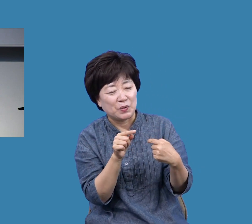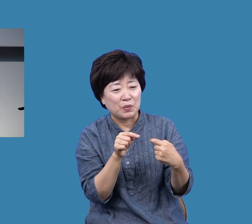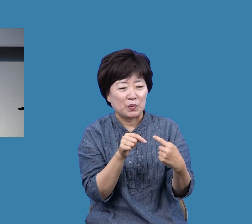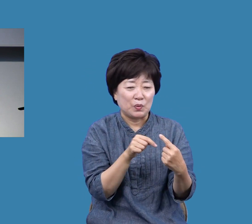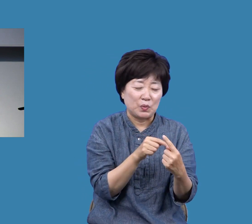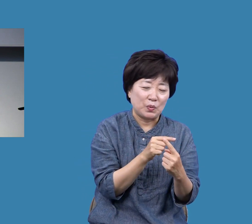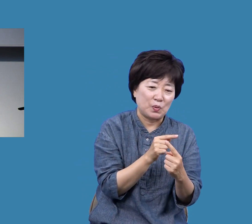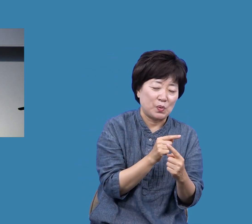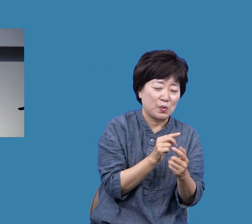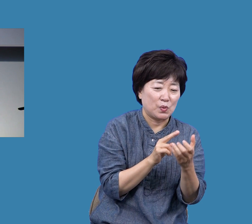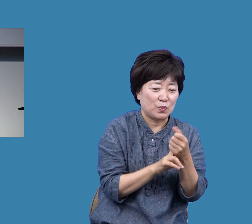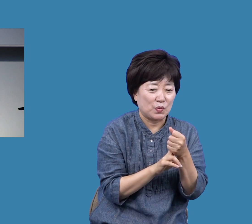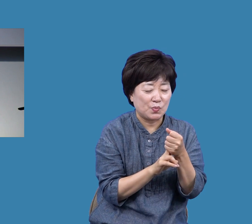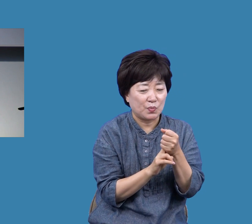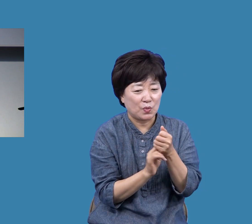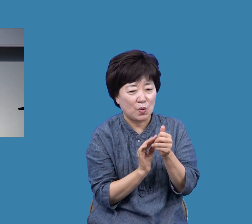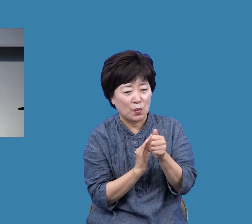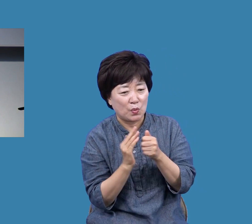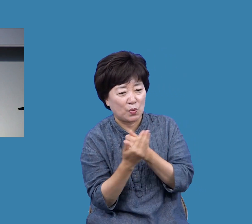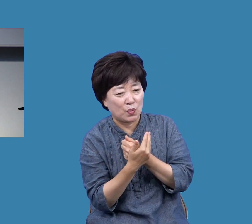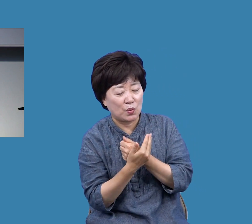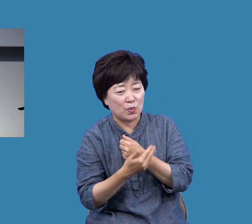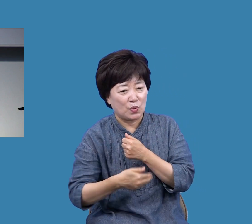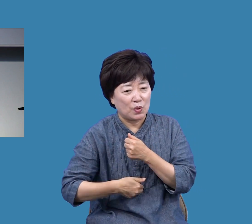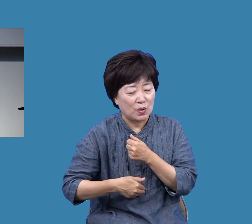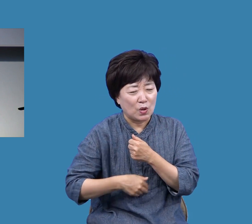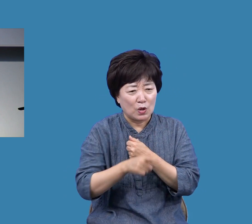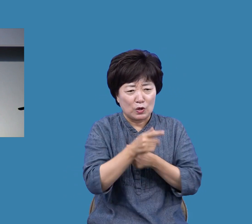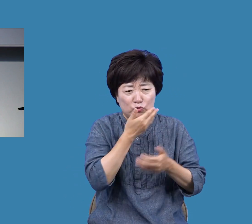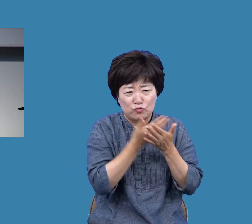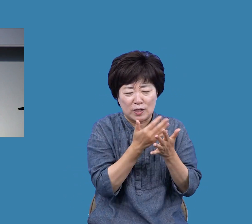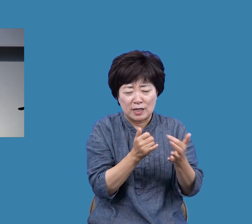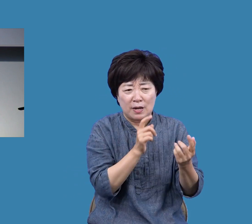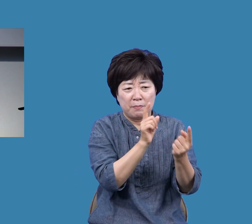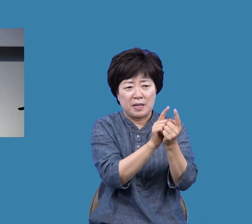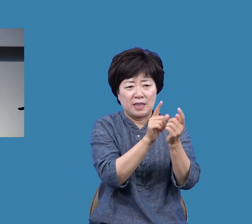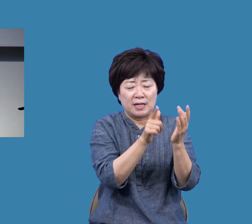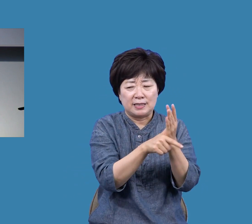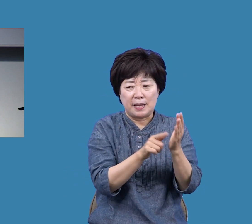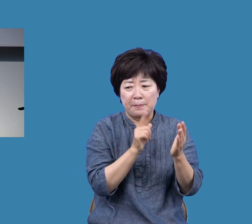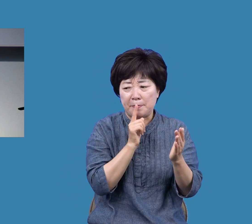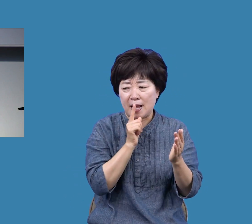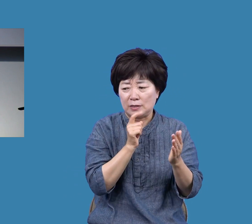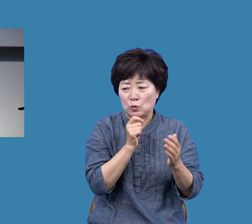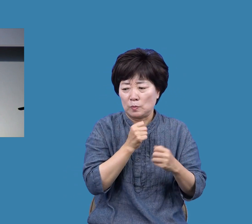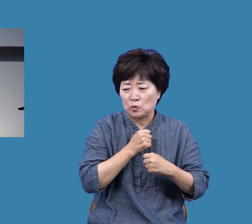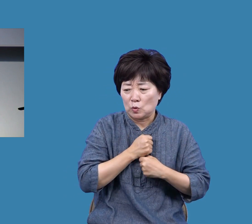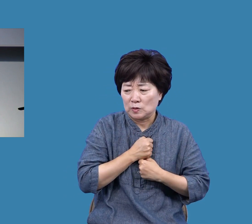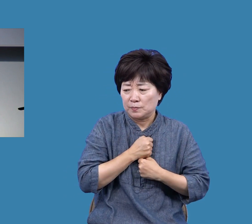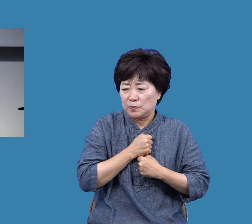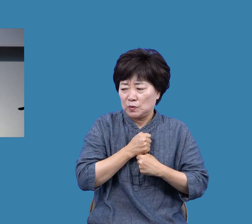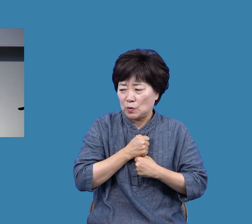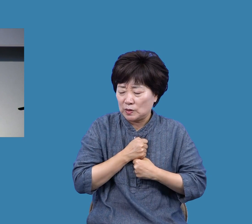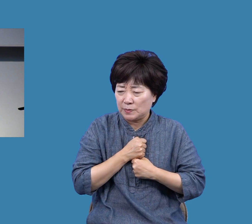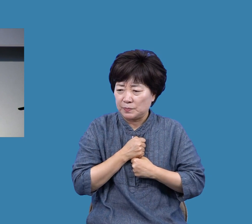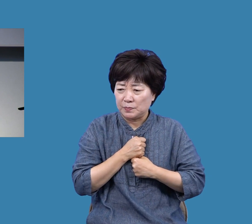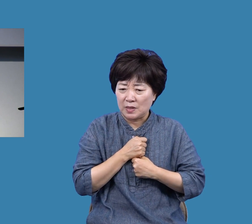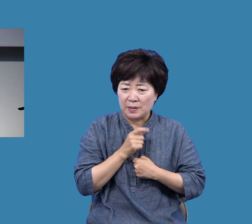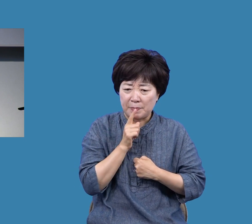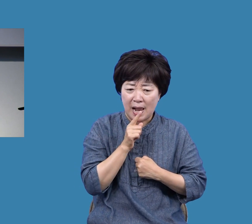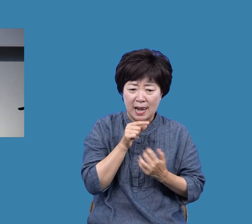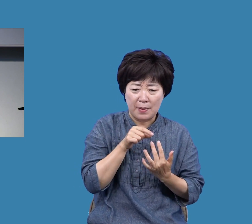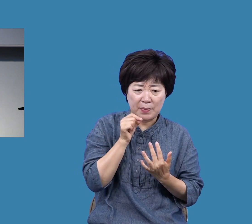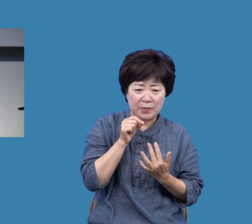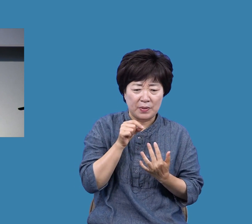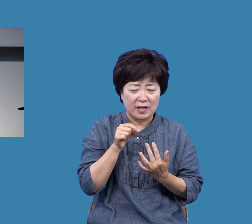것 같고 뭔가 그래도 중요한 사람인데 이 중요한 사람 만날 때는 그래도 말을 좀 어떤 건 이렇게 해야 되고 어떤 건 좀 가려야 되고 막 이런